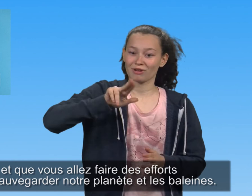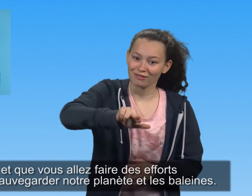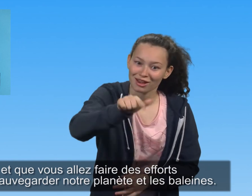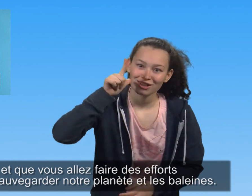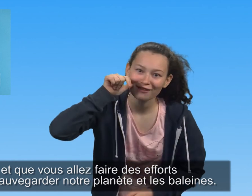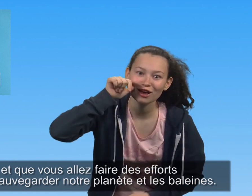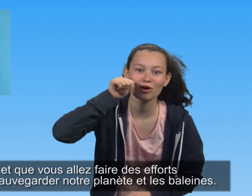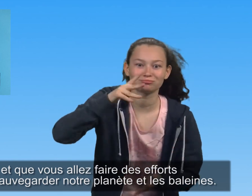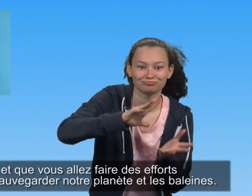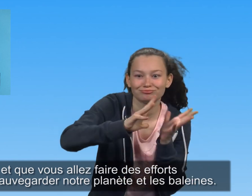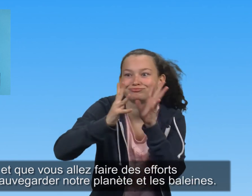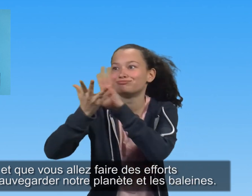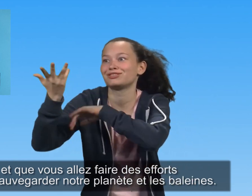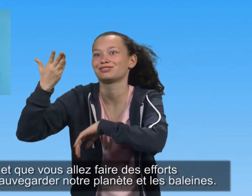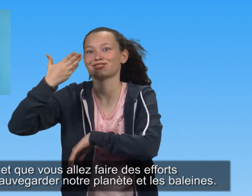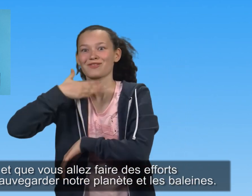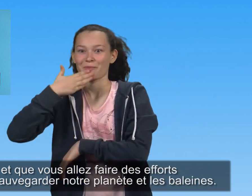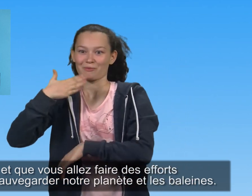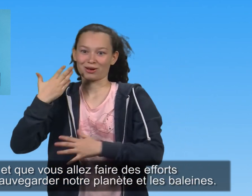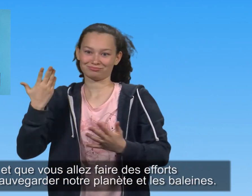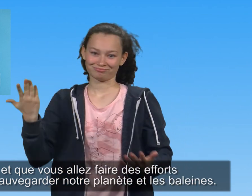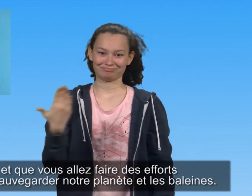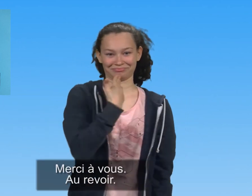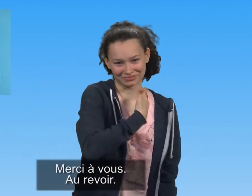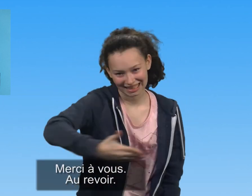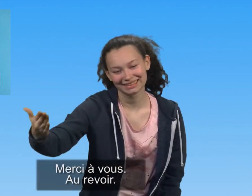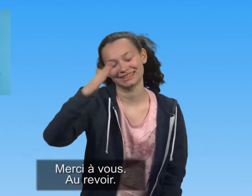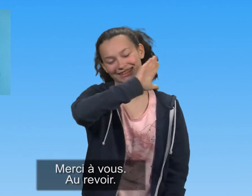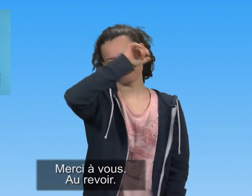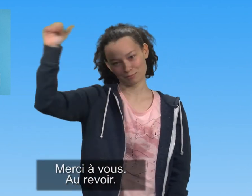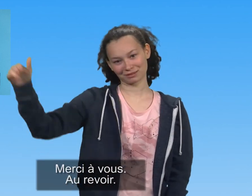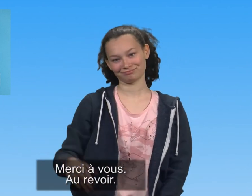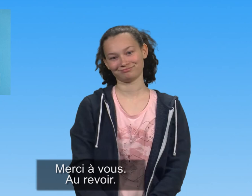des efforts pour la sauvegarde de notre planète et des baleines. Merci. Au revoir.